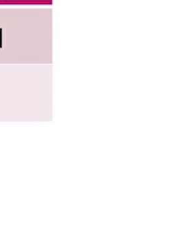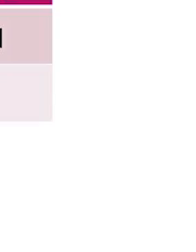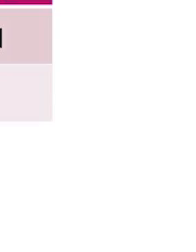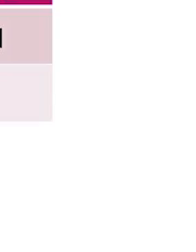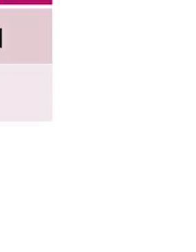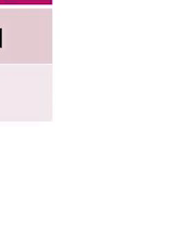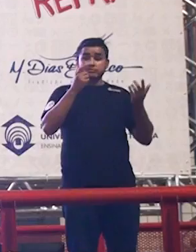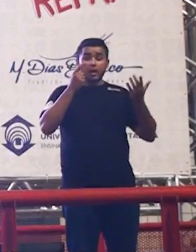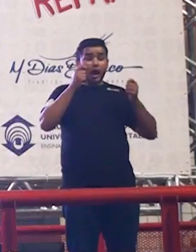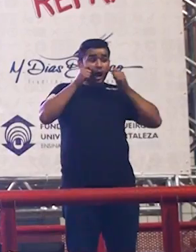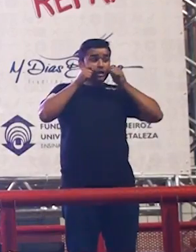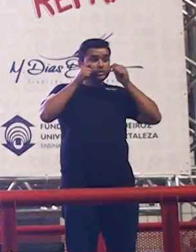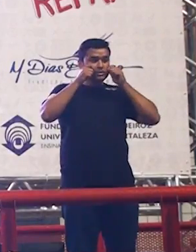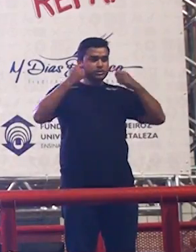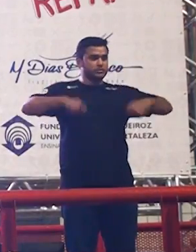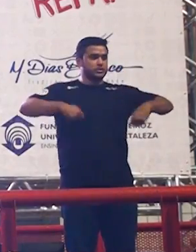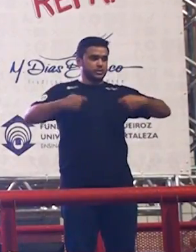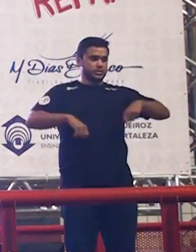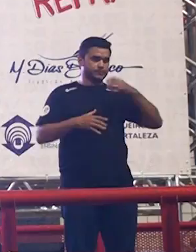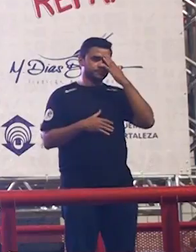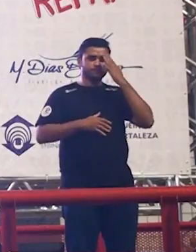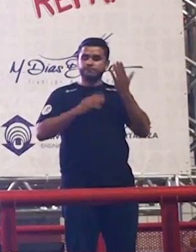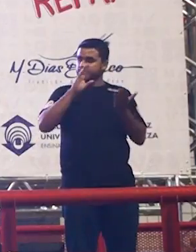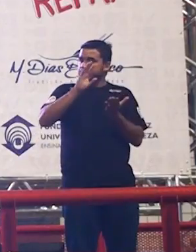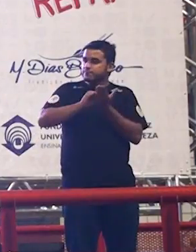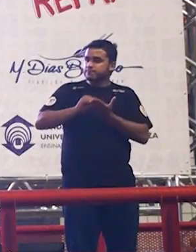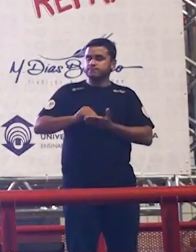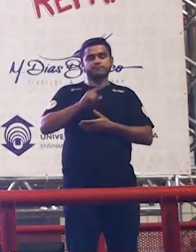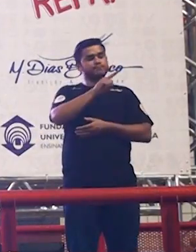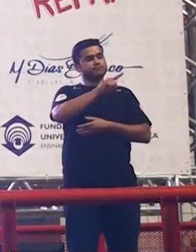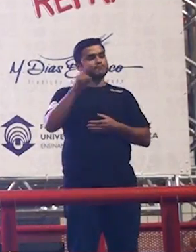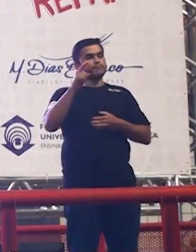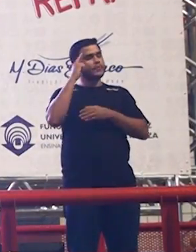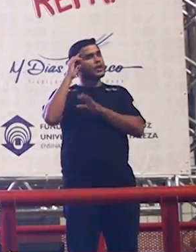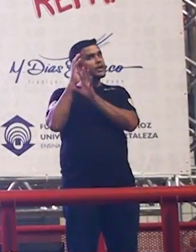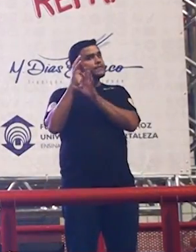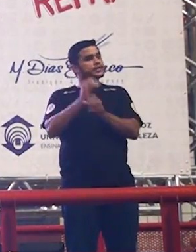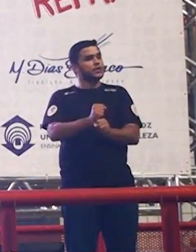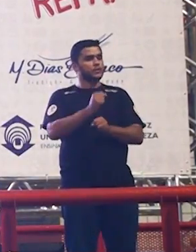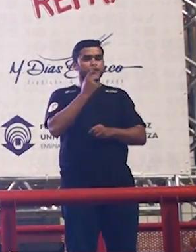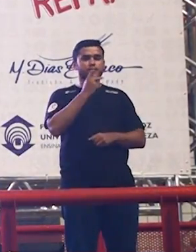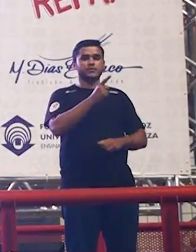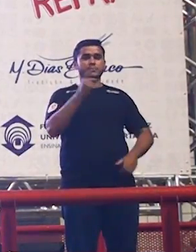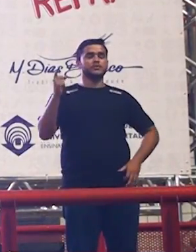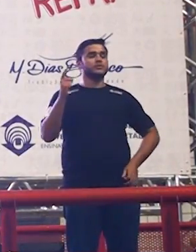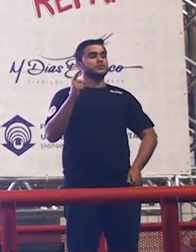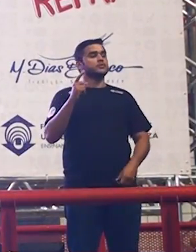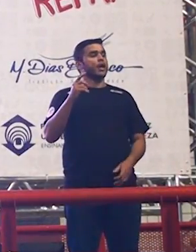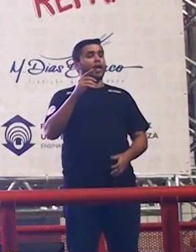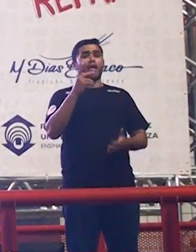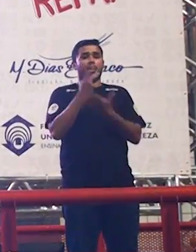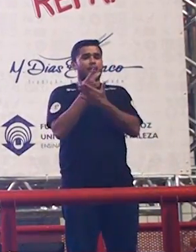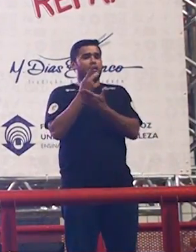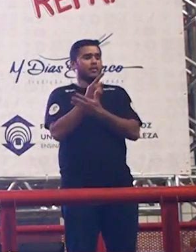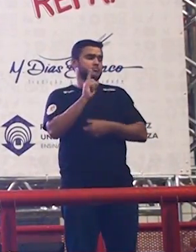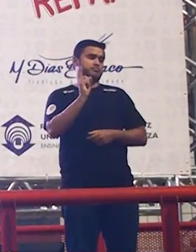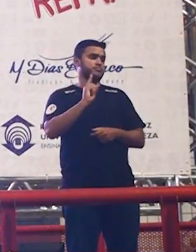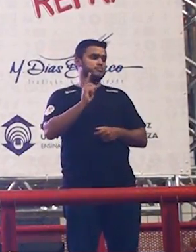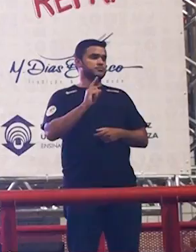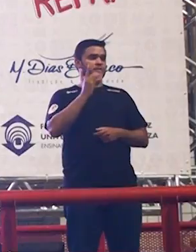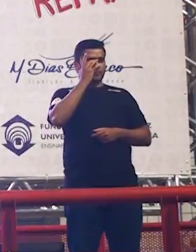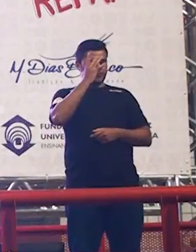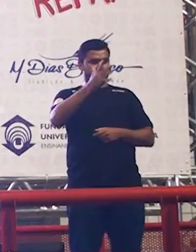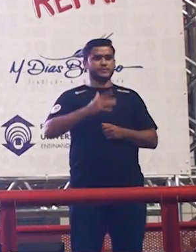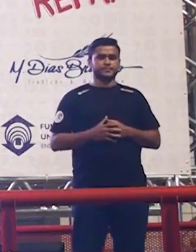você prestar atenção, anotar, revisar, você não erra essa questão, você não vai mais